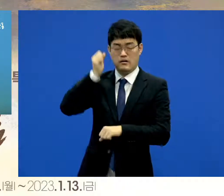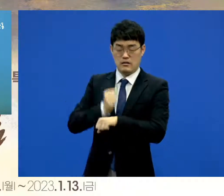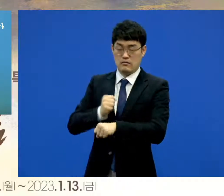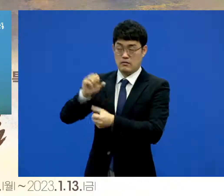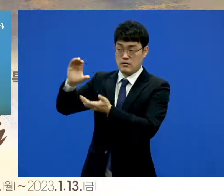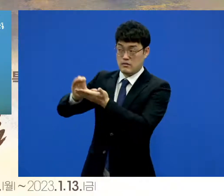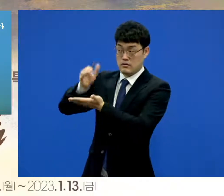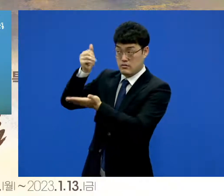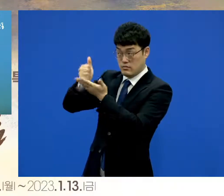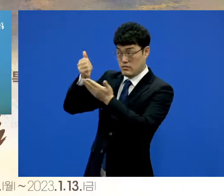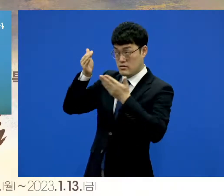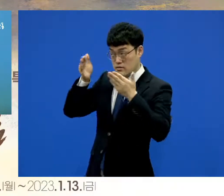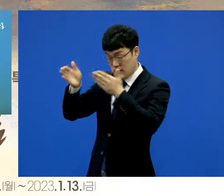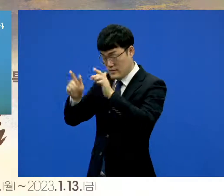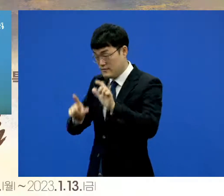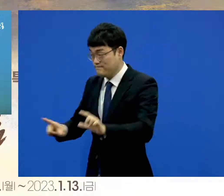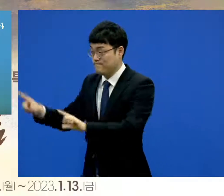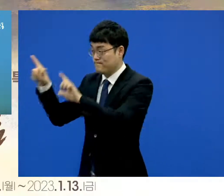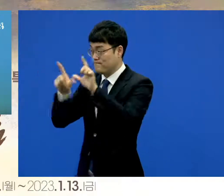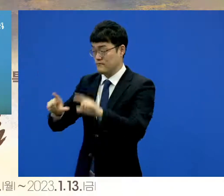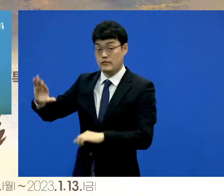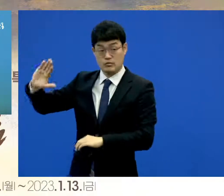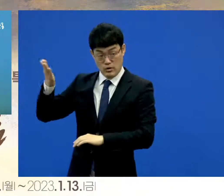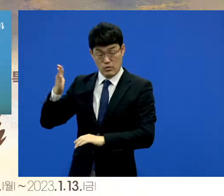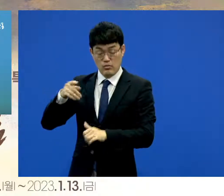그리고 그가 쓴 많은